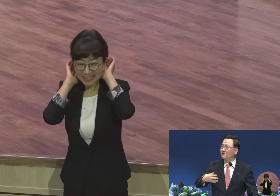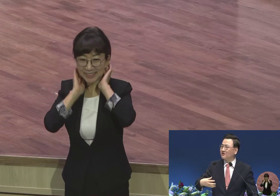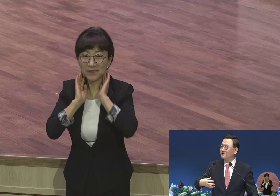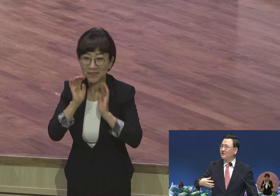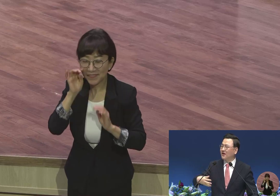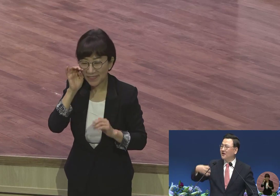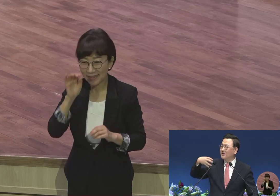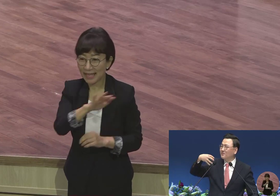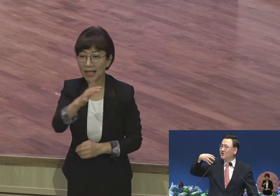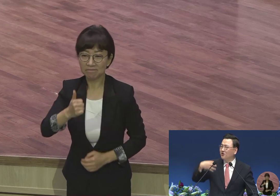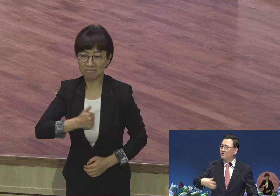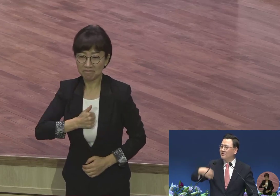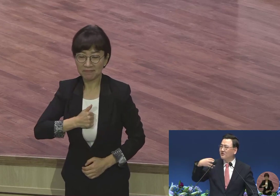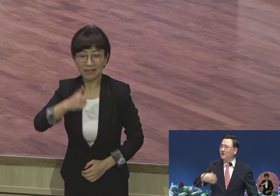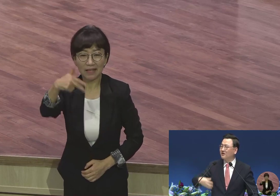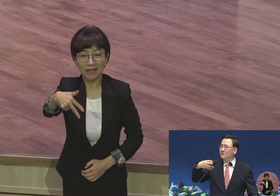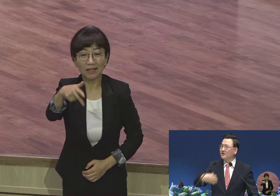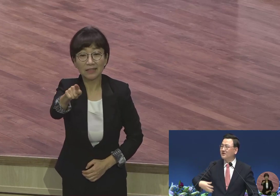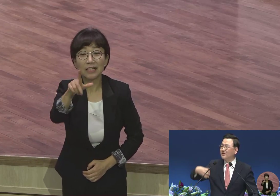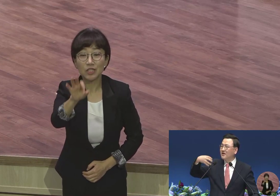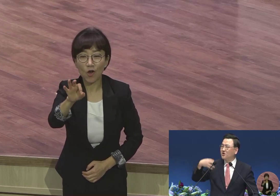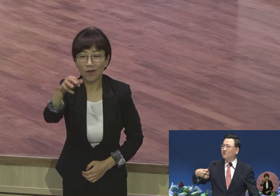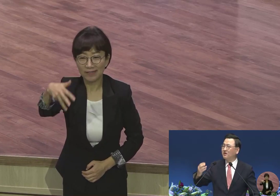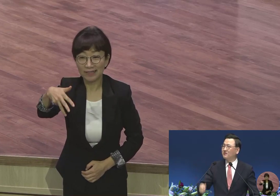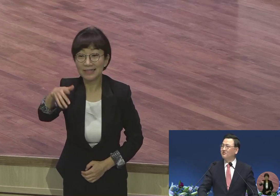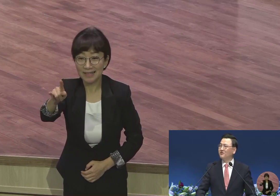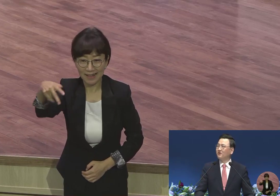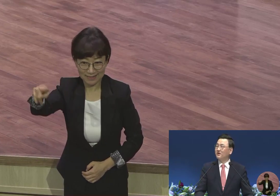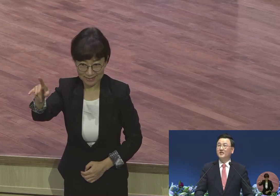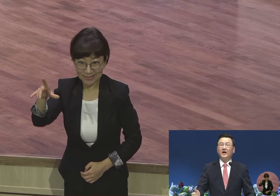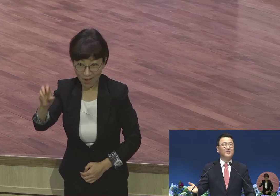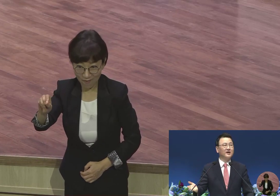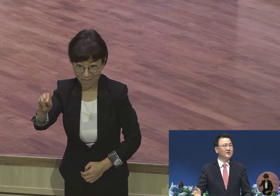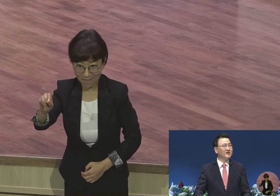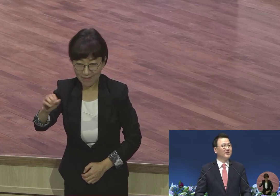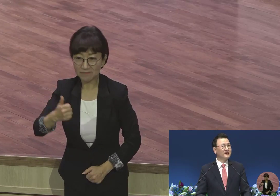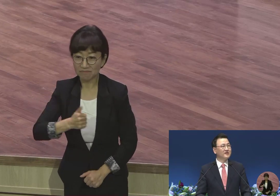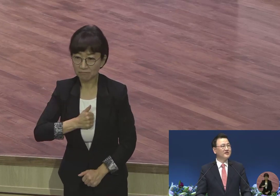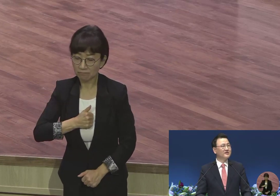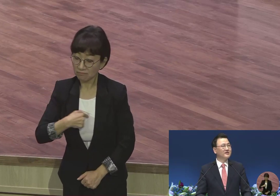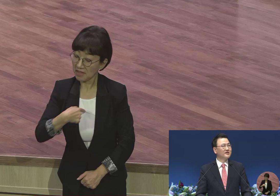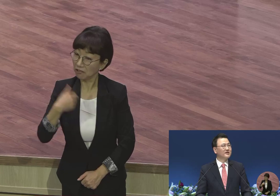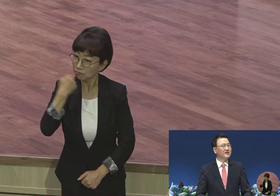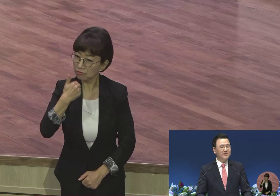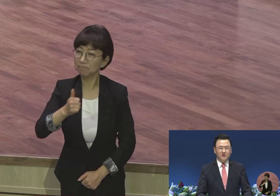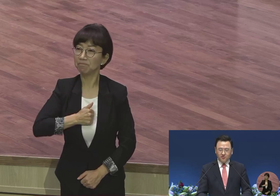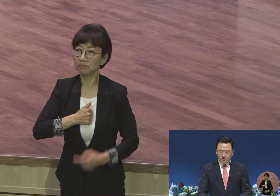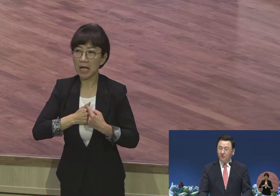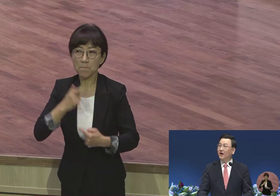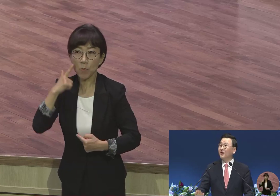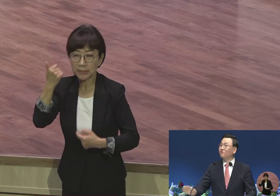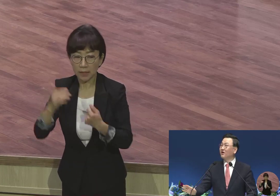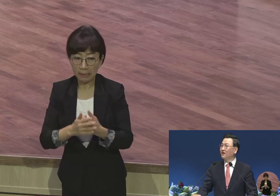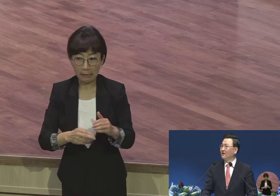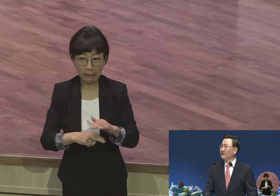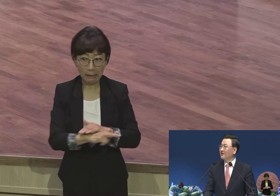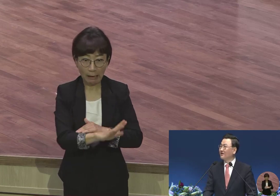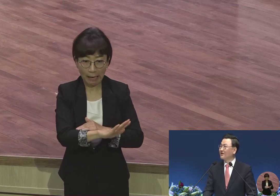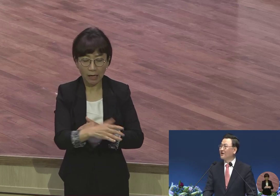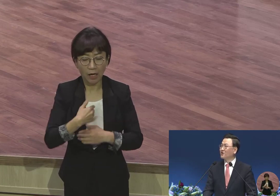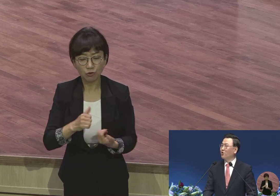권사의 정체성, 하나님의 절대적 사랑을 받은 정체성은요, 이렇게 당당합니다. 그 내가